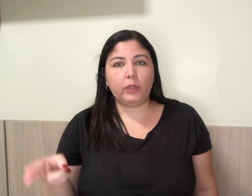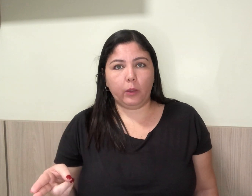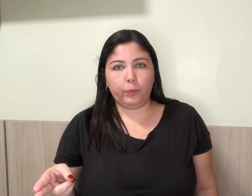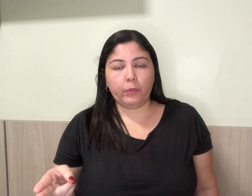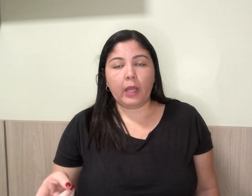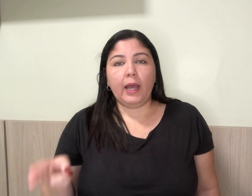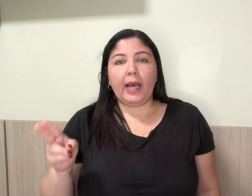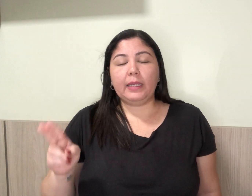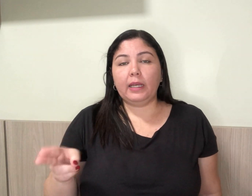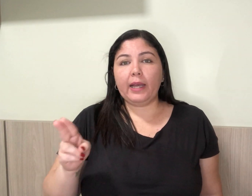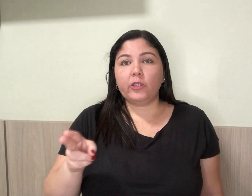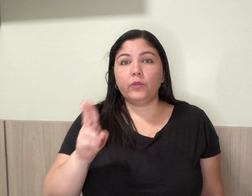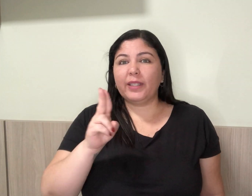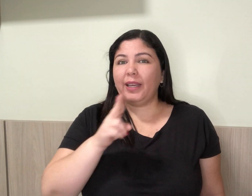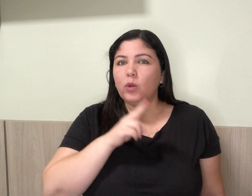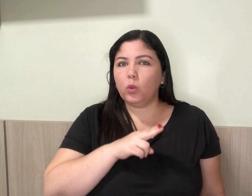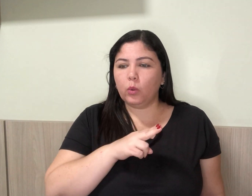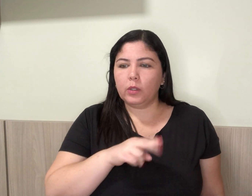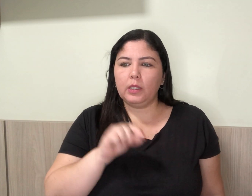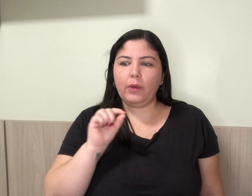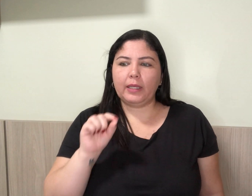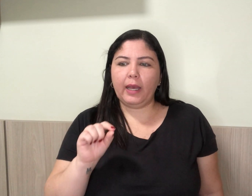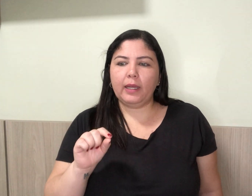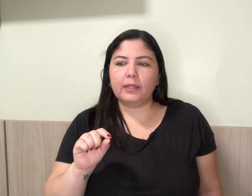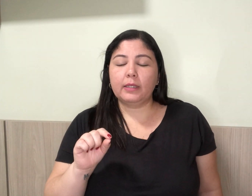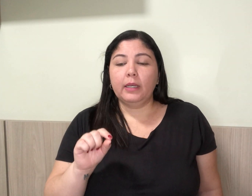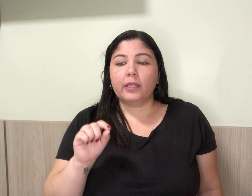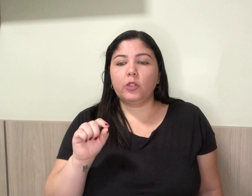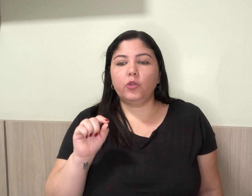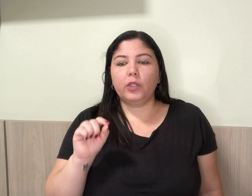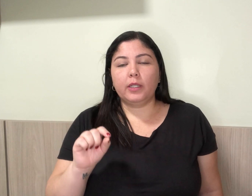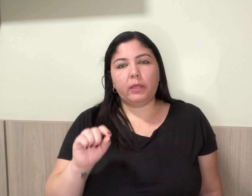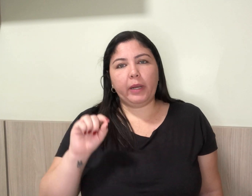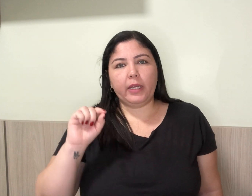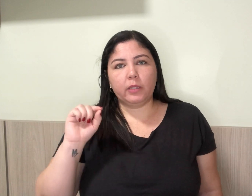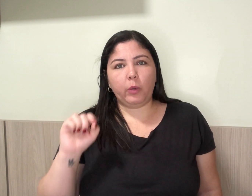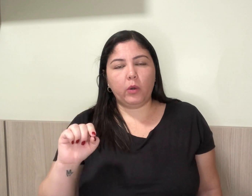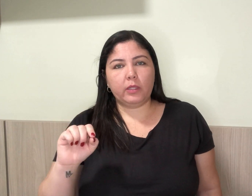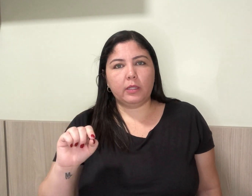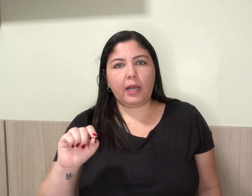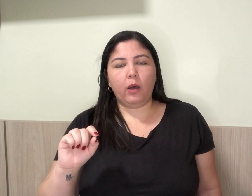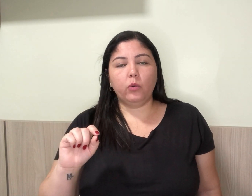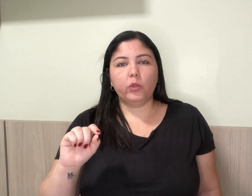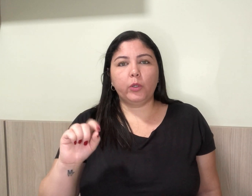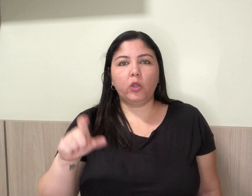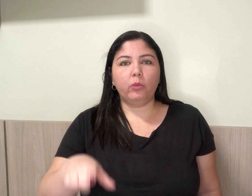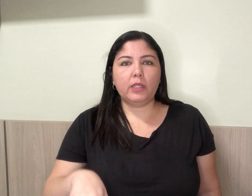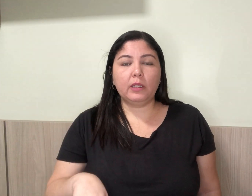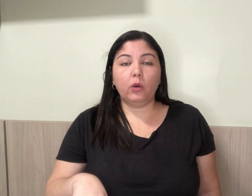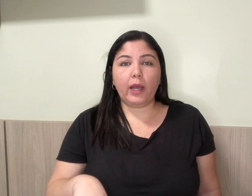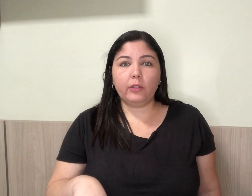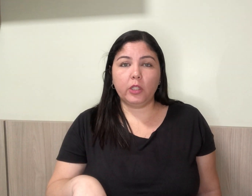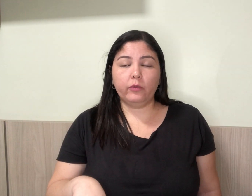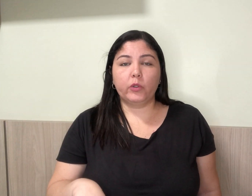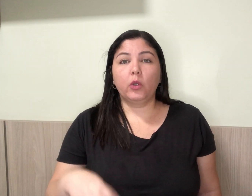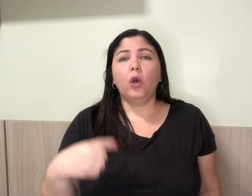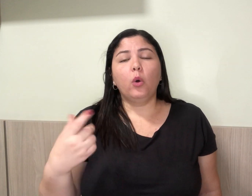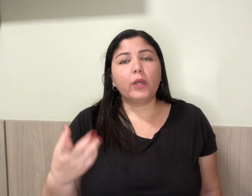não. A interrogativa QU são aquelas que a gente utiliza para respostas aos pronomes interrogativos. O